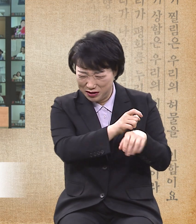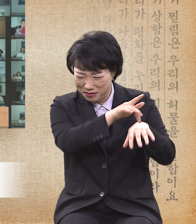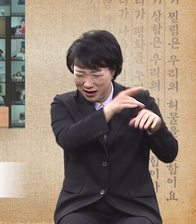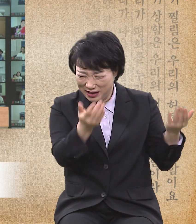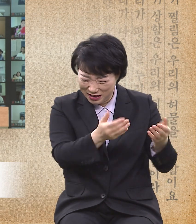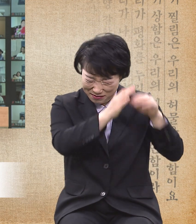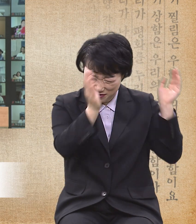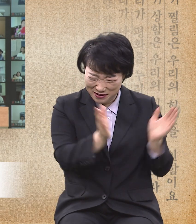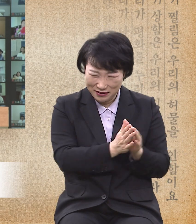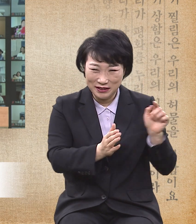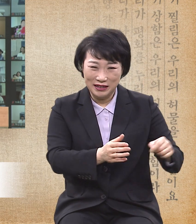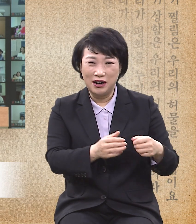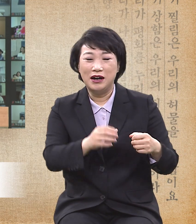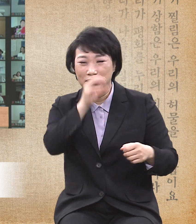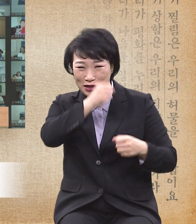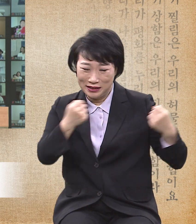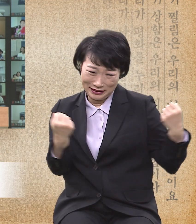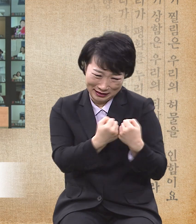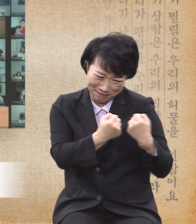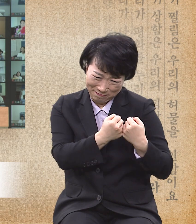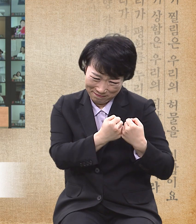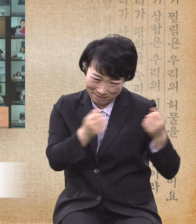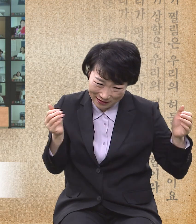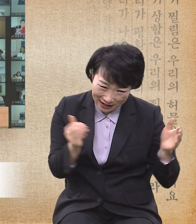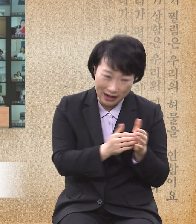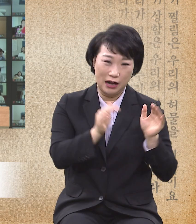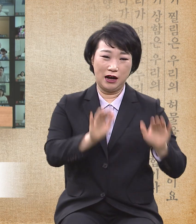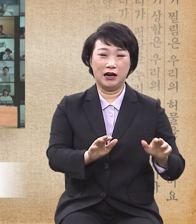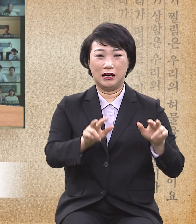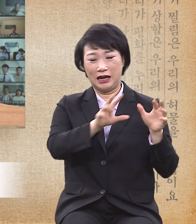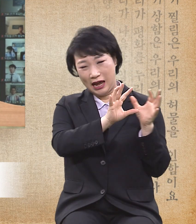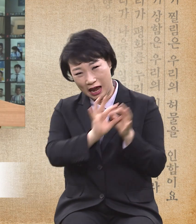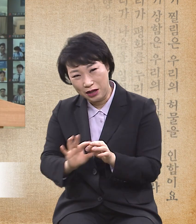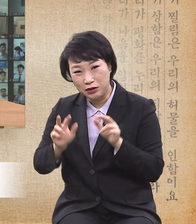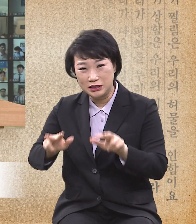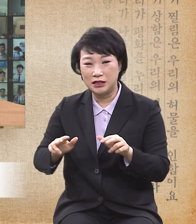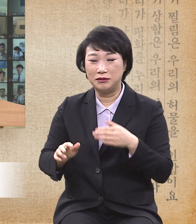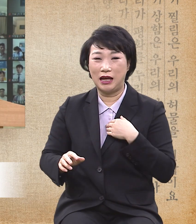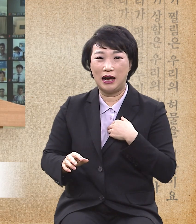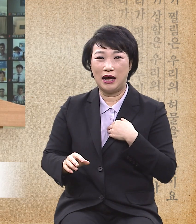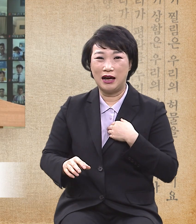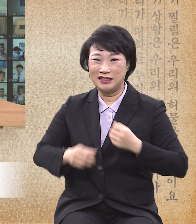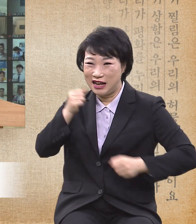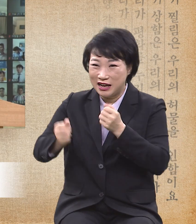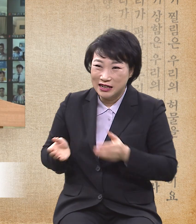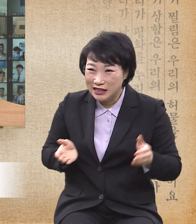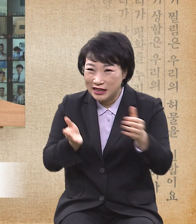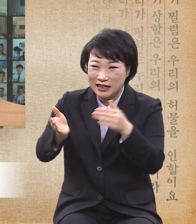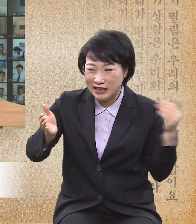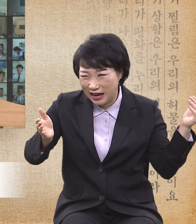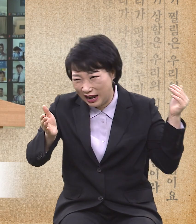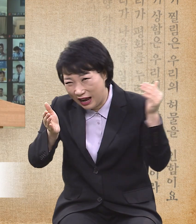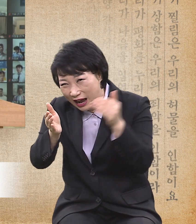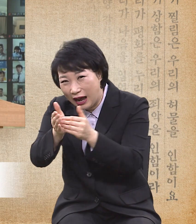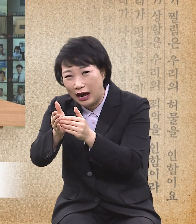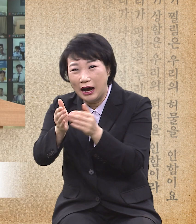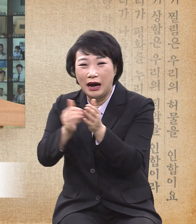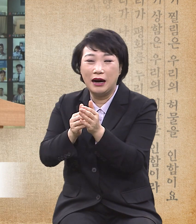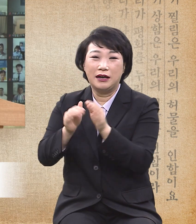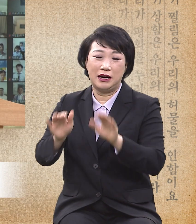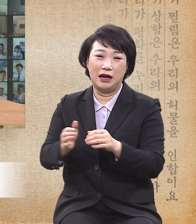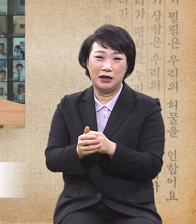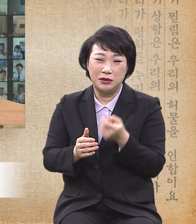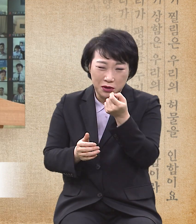그 선한 싸움을 싸우고 내가 지금까지 계속 가면서 내가 달려갈 길로 왔다.